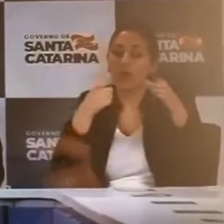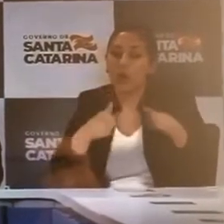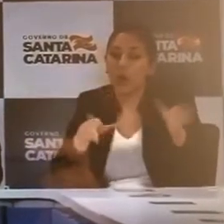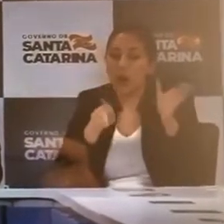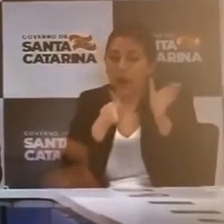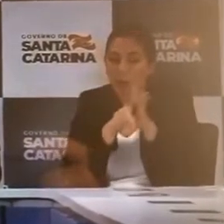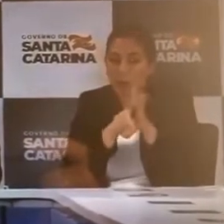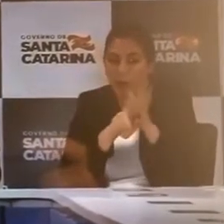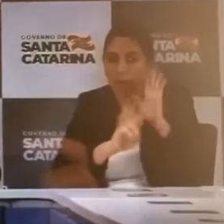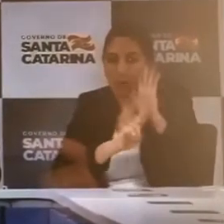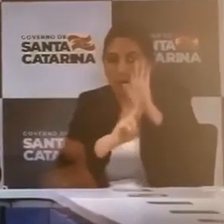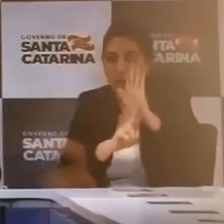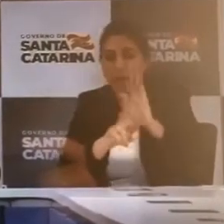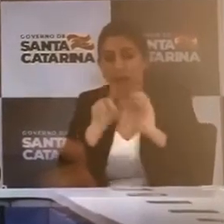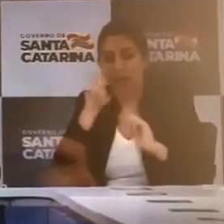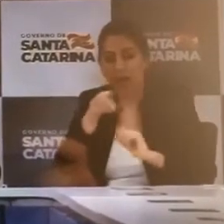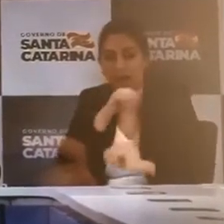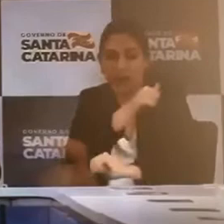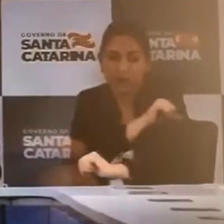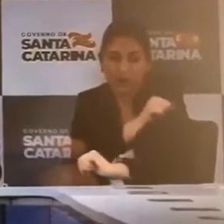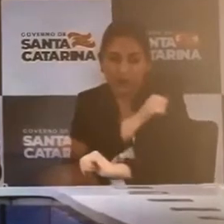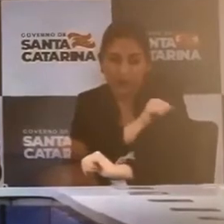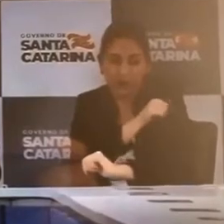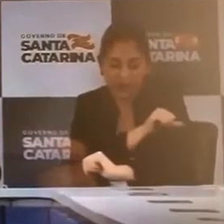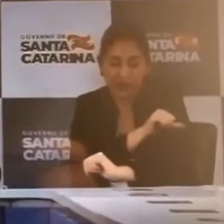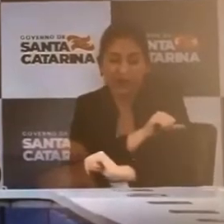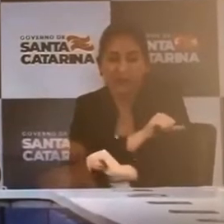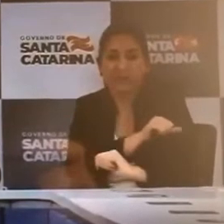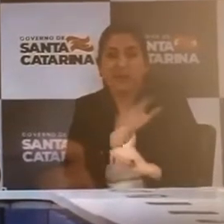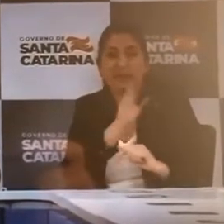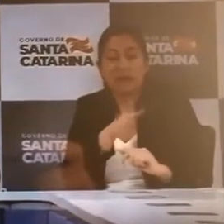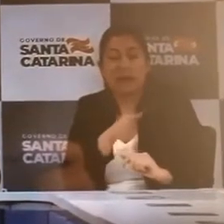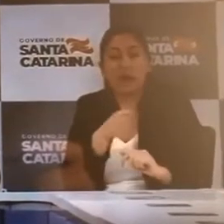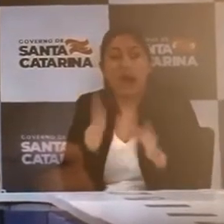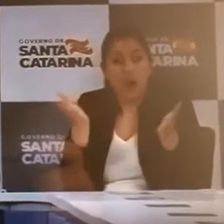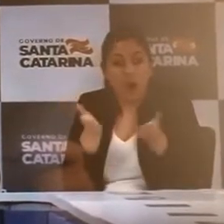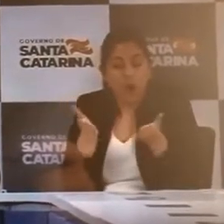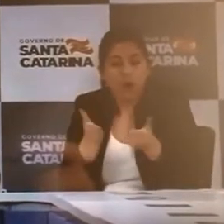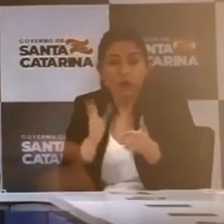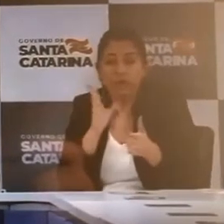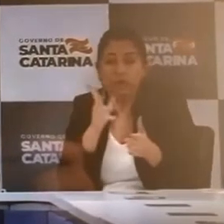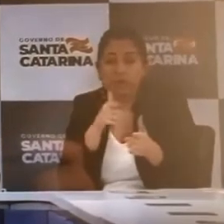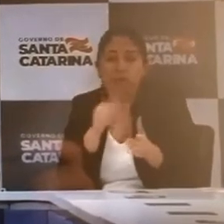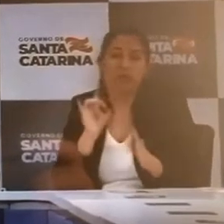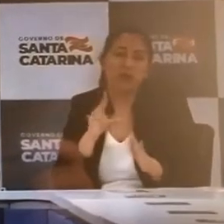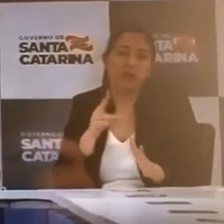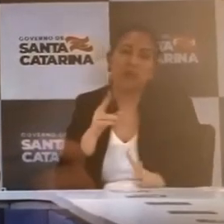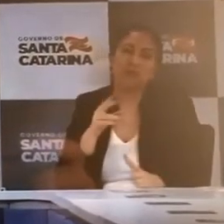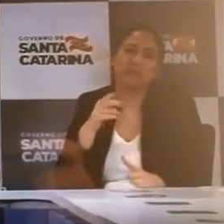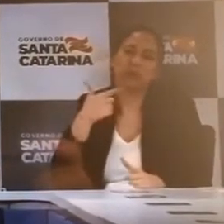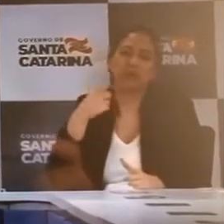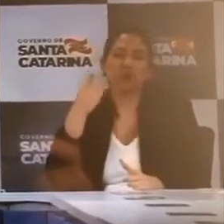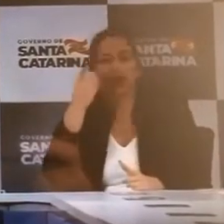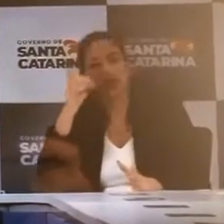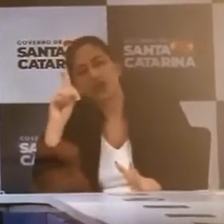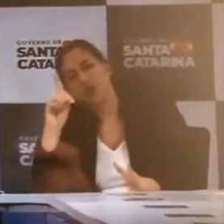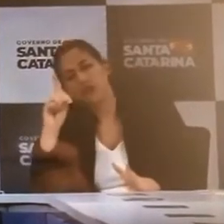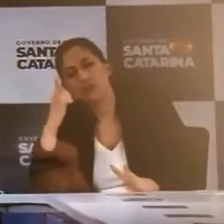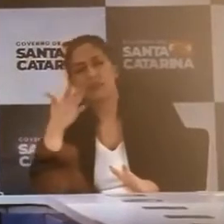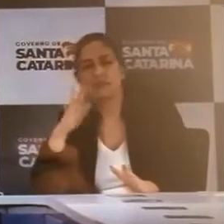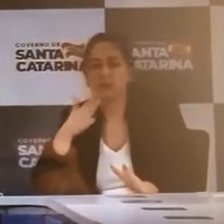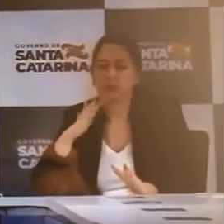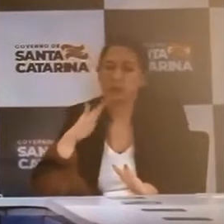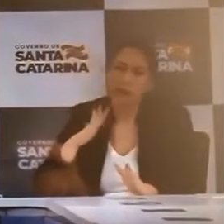resultados saem entre 48 e 72 horas, ou seja, nós reduzimos quase que 50% do tempo para que as amostras possam